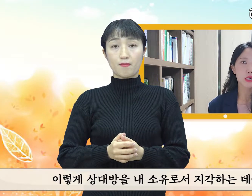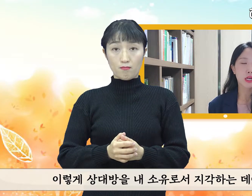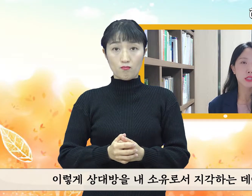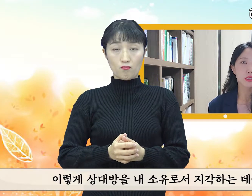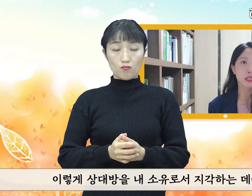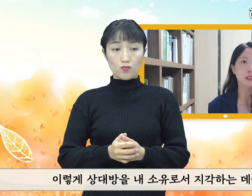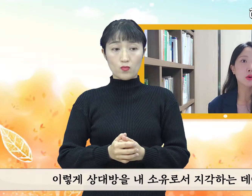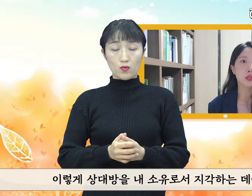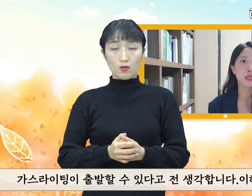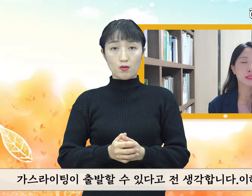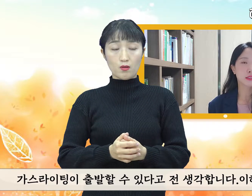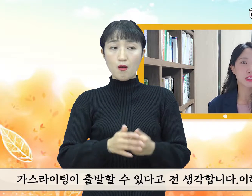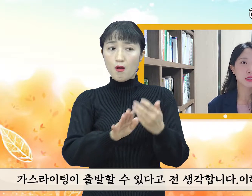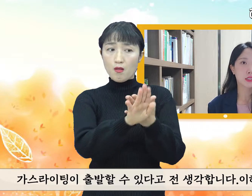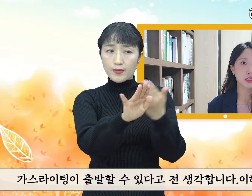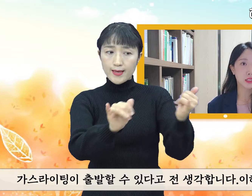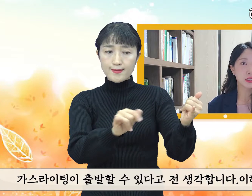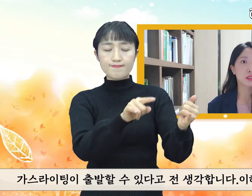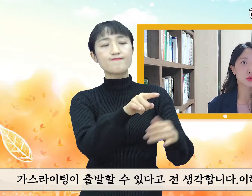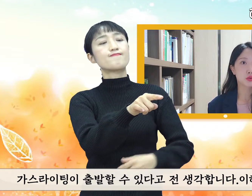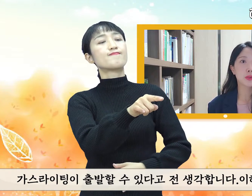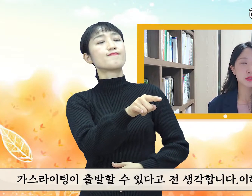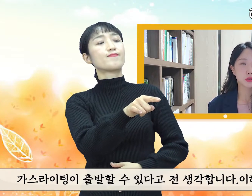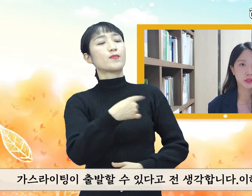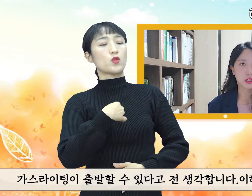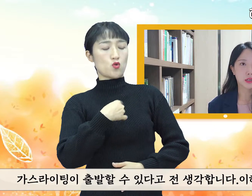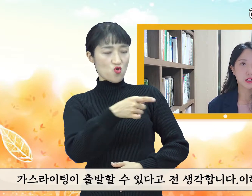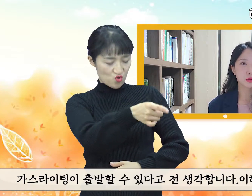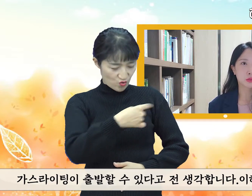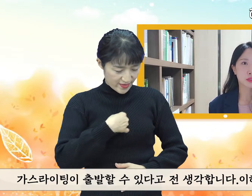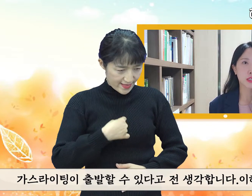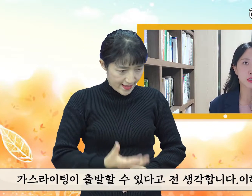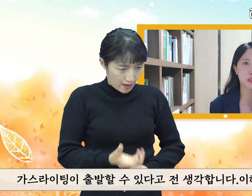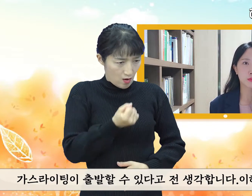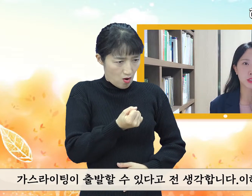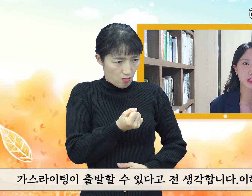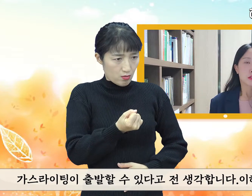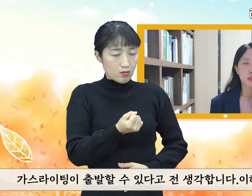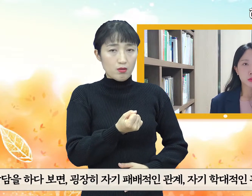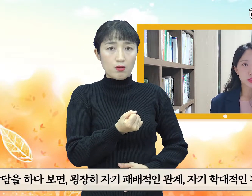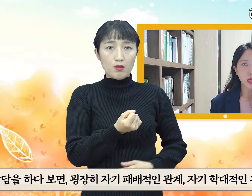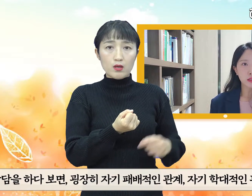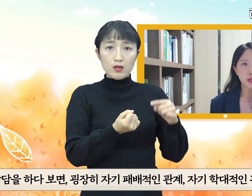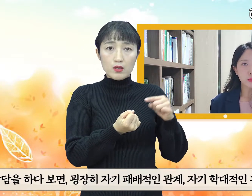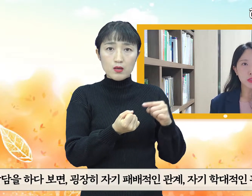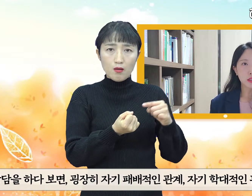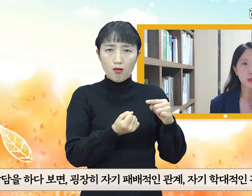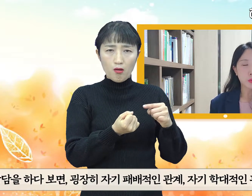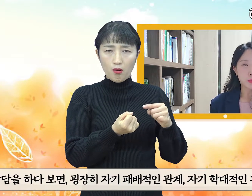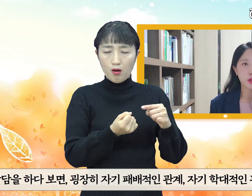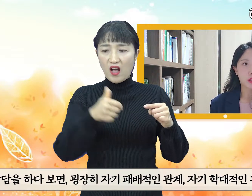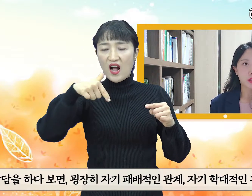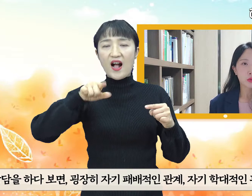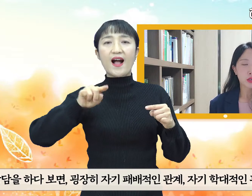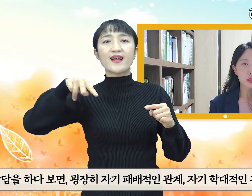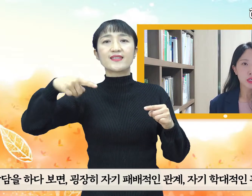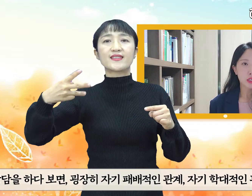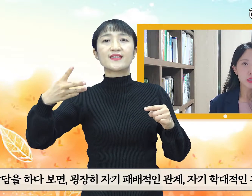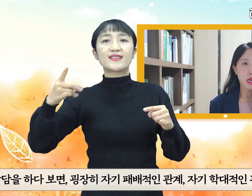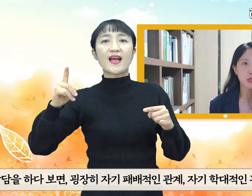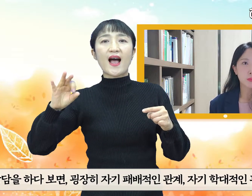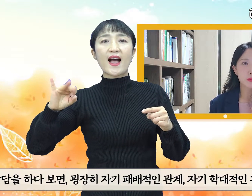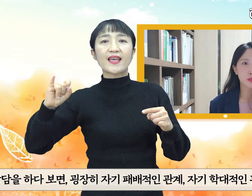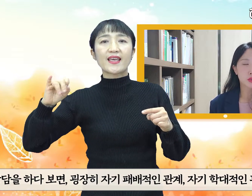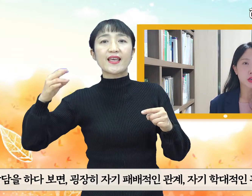소유로서 지각하는 데서 이 가스라이팅이 출발할 수 있다라고 저는 생각을 합니다. 그래서 상담을 하다 보면